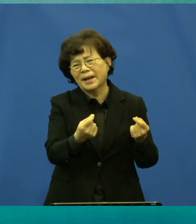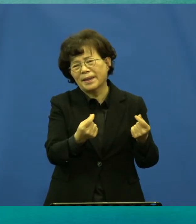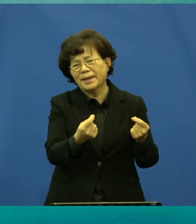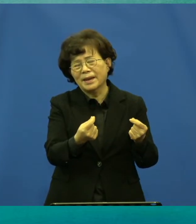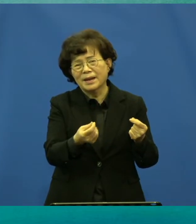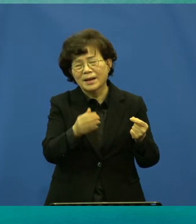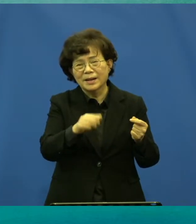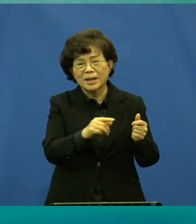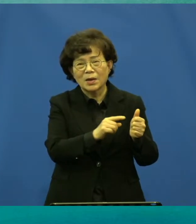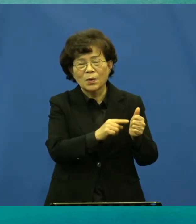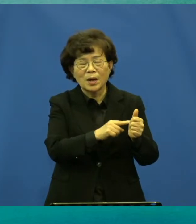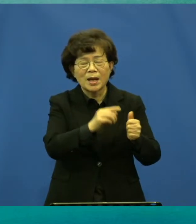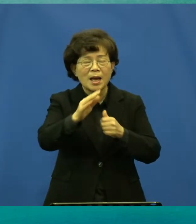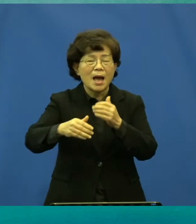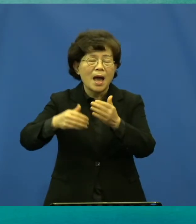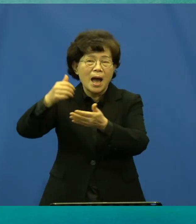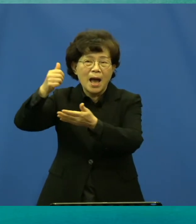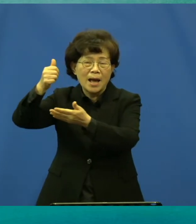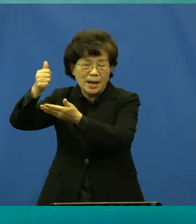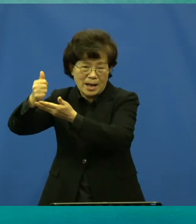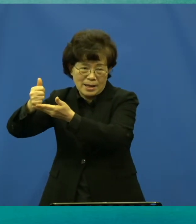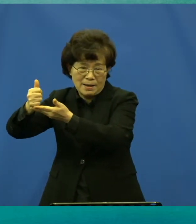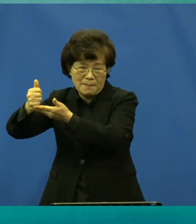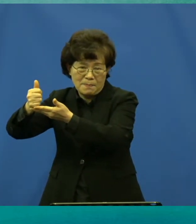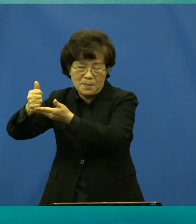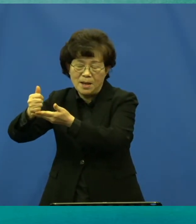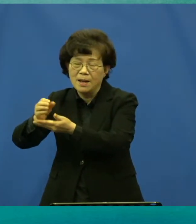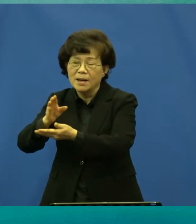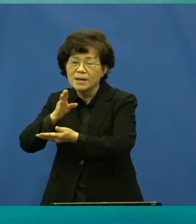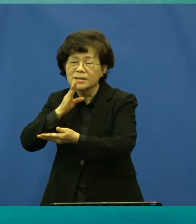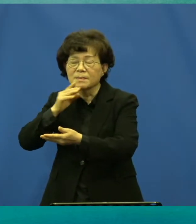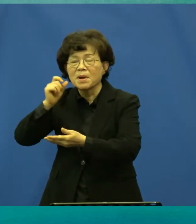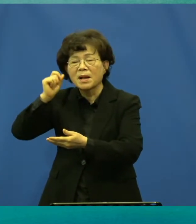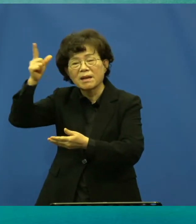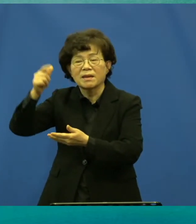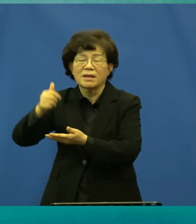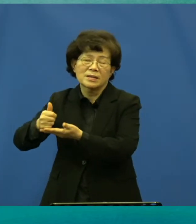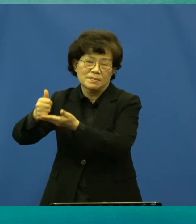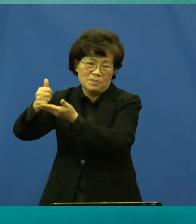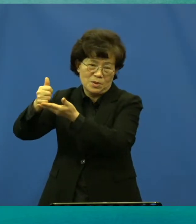그러나 요나의 하나님이야말로 만만한 상대가 아닙니다.